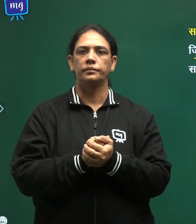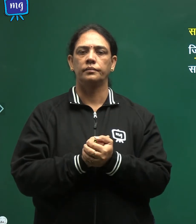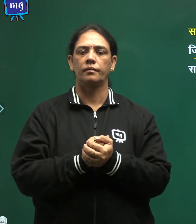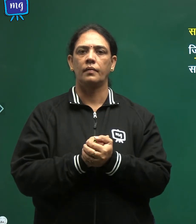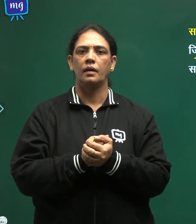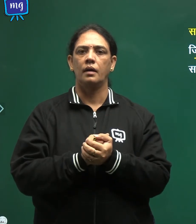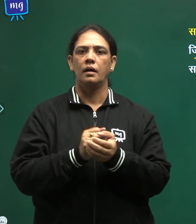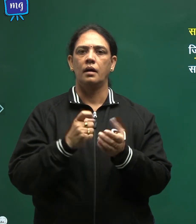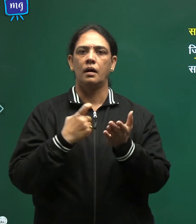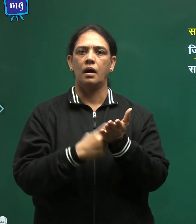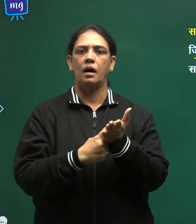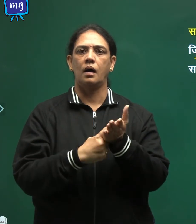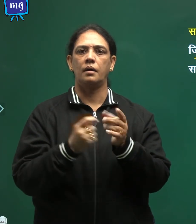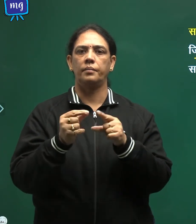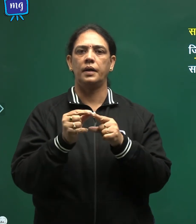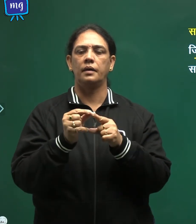RP